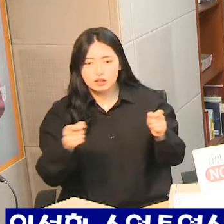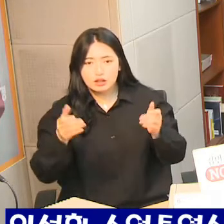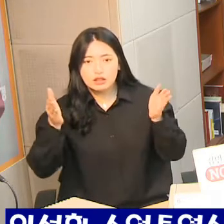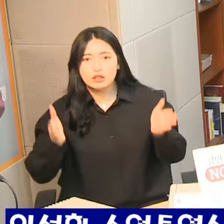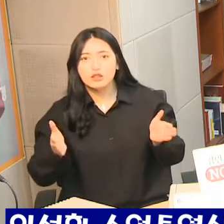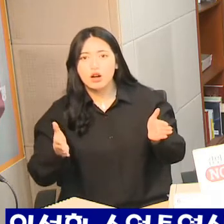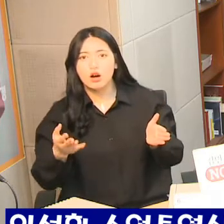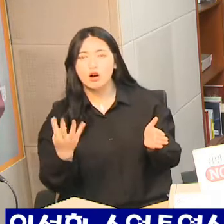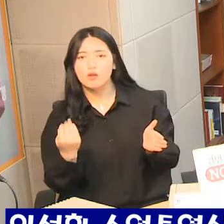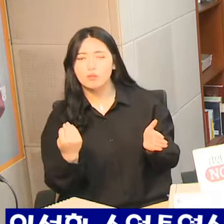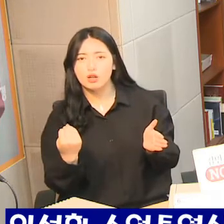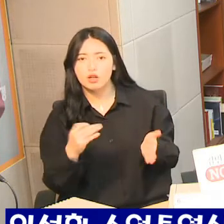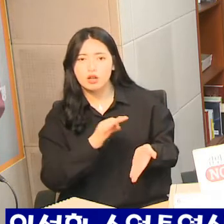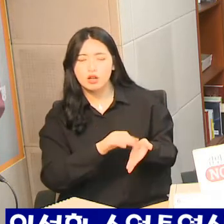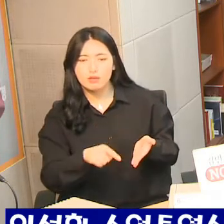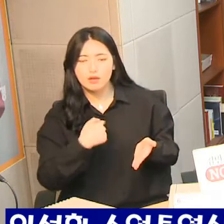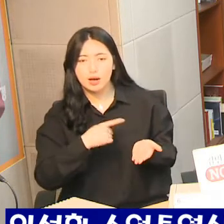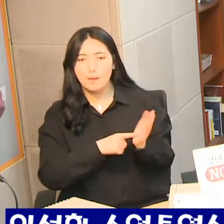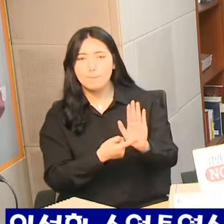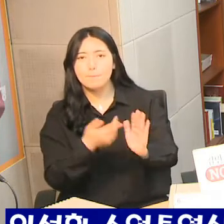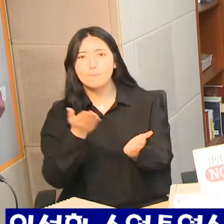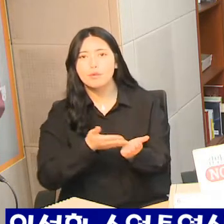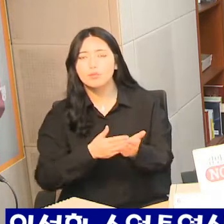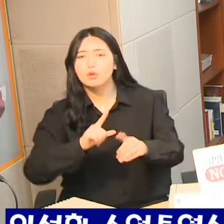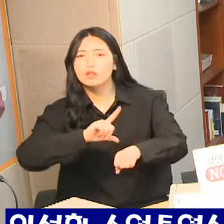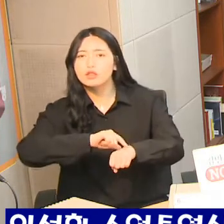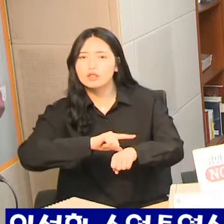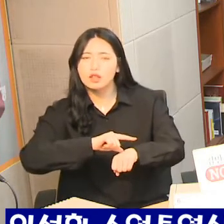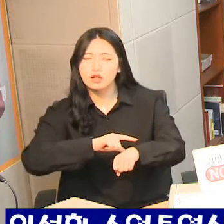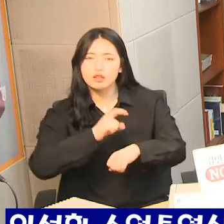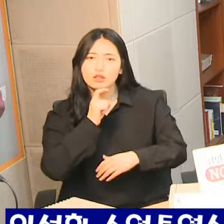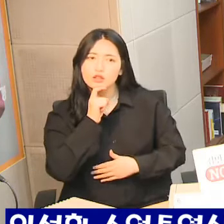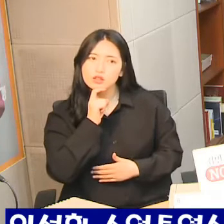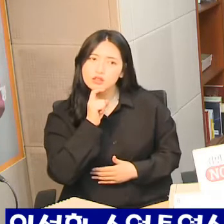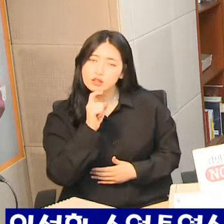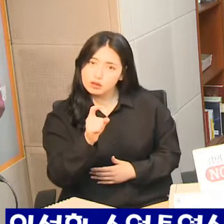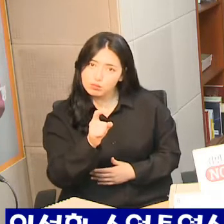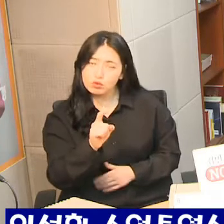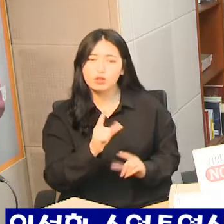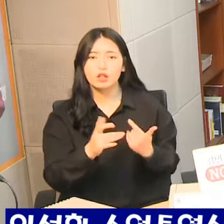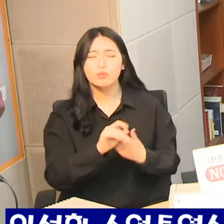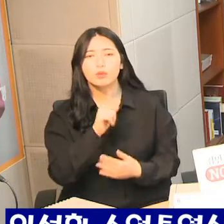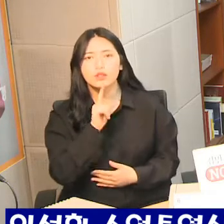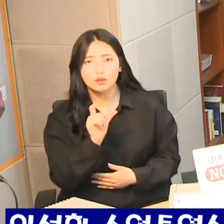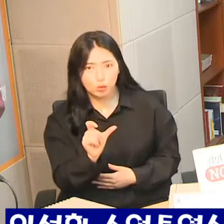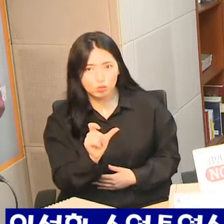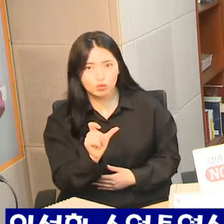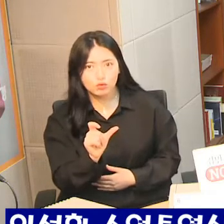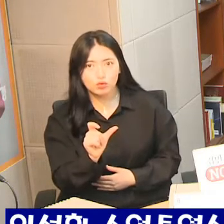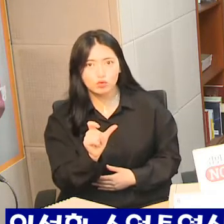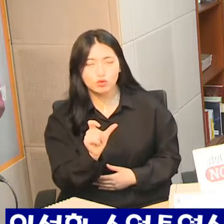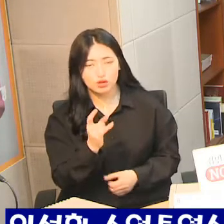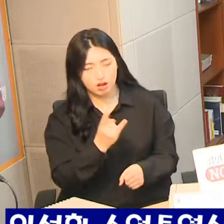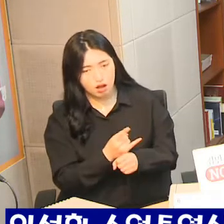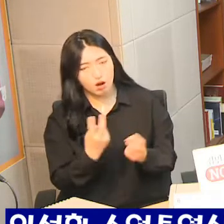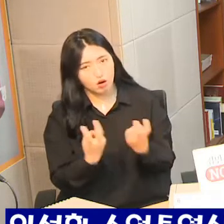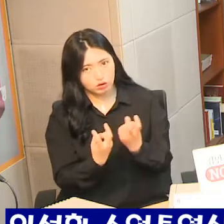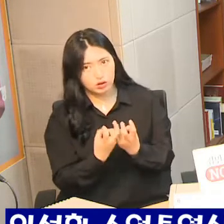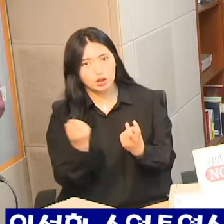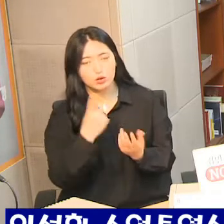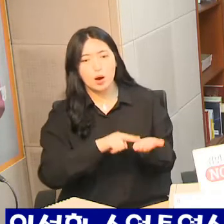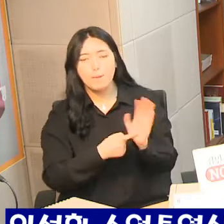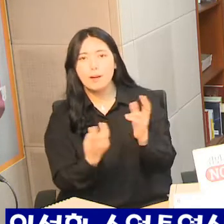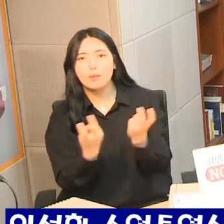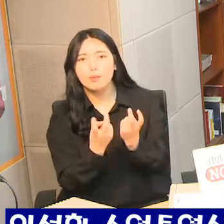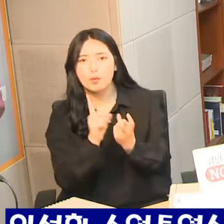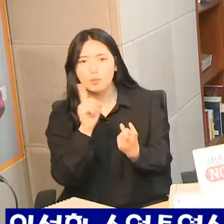방송에서 얘기하는 네. 소요 시간, RT, 내가 네, 보통 얘기하죠. 10분을 네. 할 것인지 15분을 할 것인지, 아. 그리고 발표 방법이 요즘은